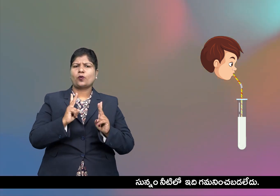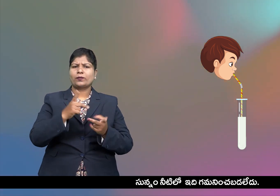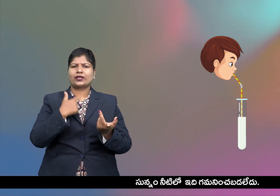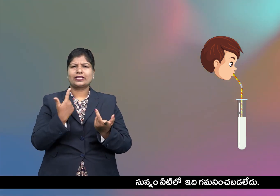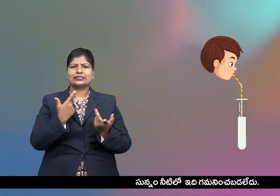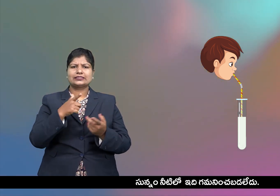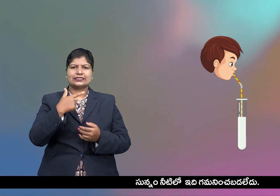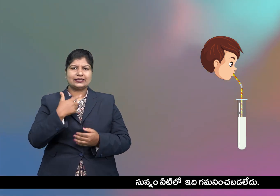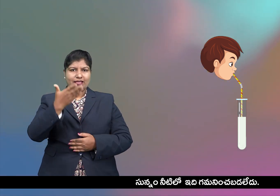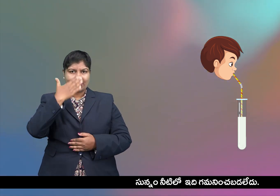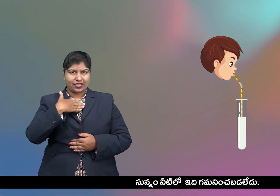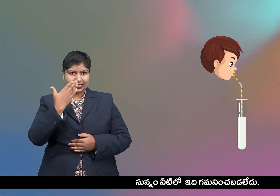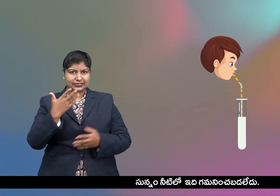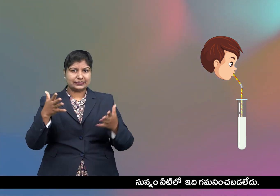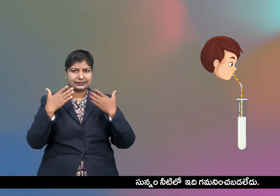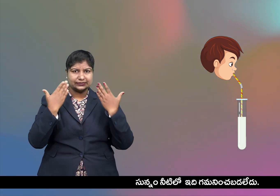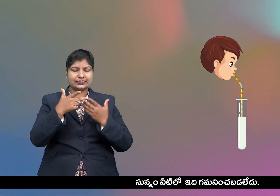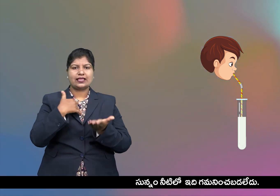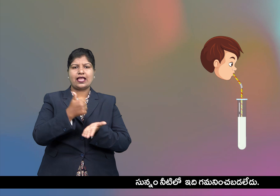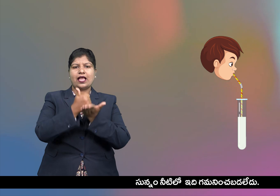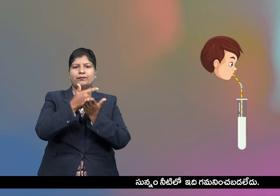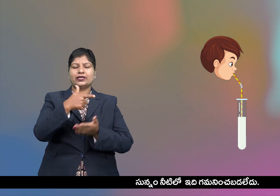ఇది గమనించబడలేదు.